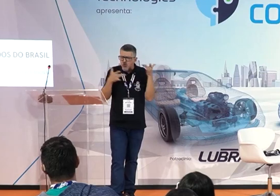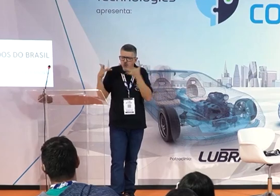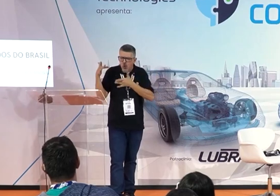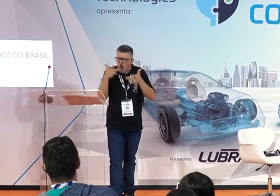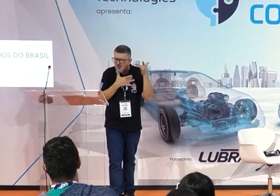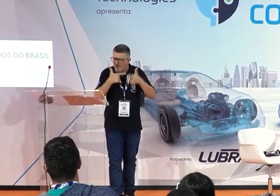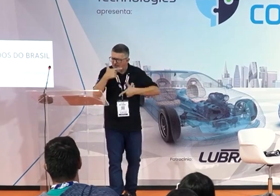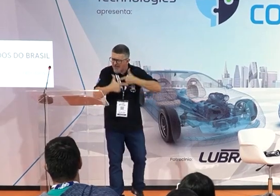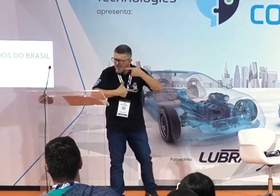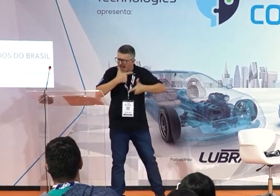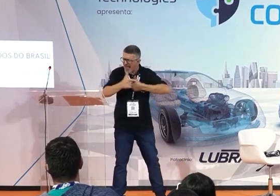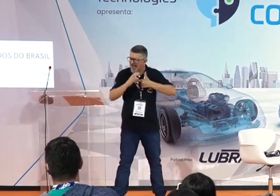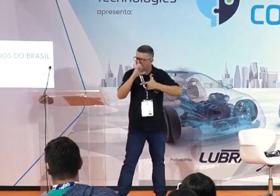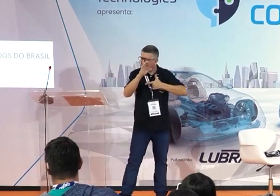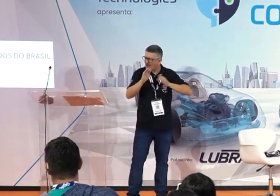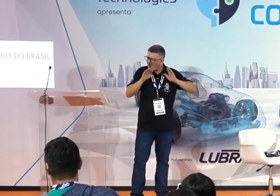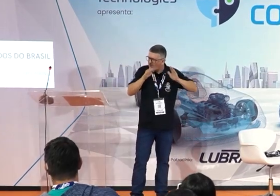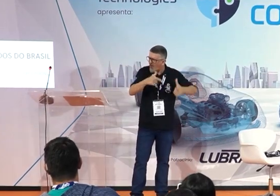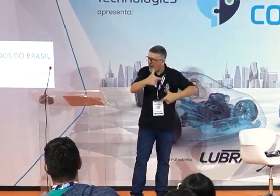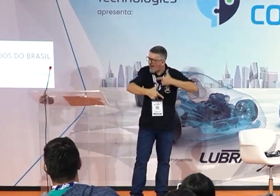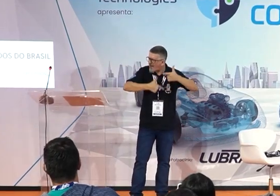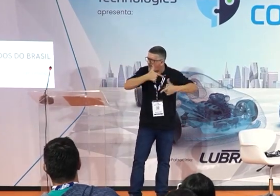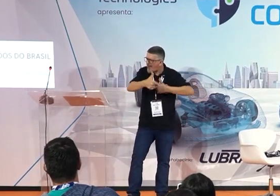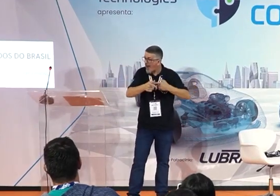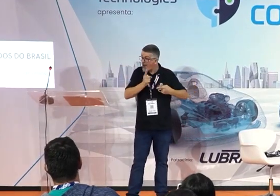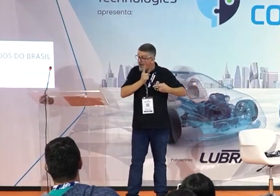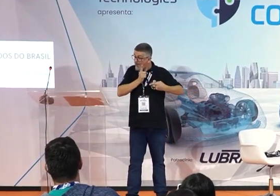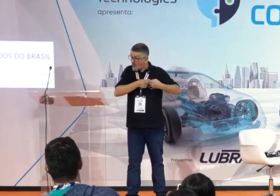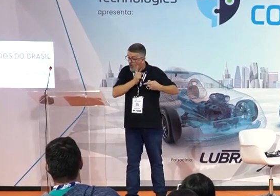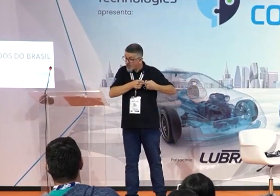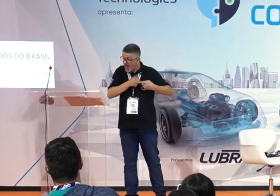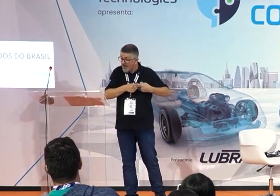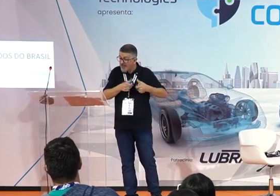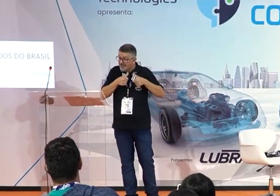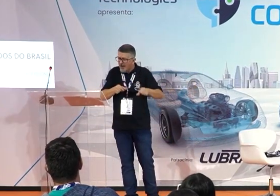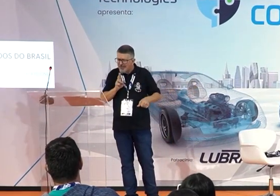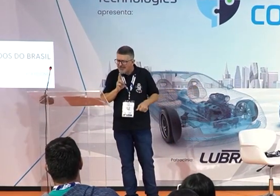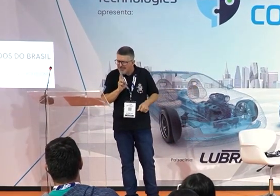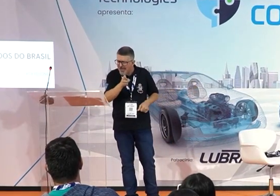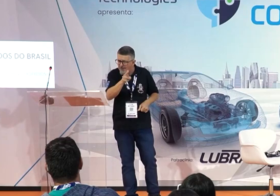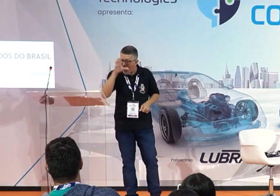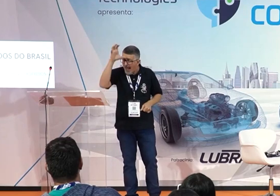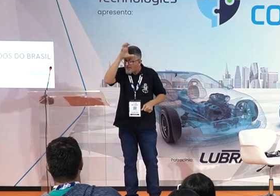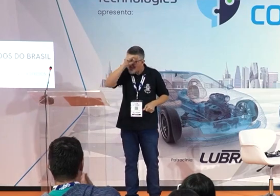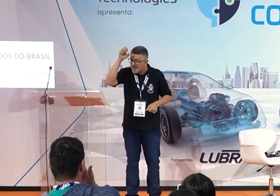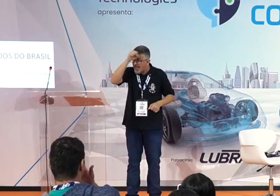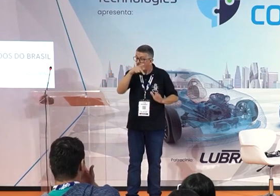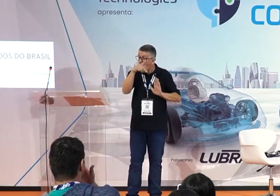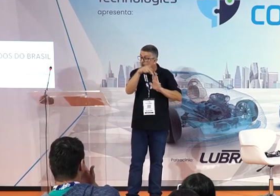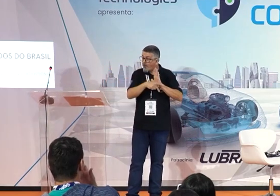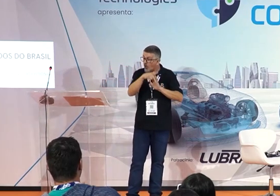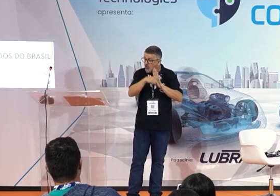É muito gostoso trabalhar no CSB porque nós estamos sempre aprendendo.